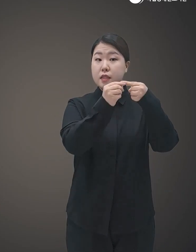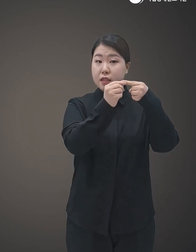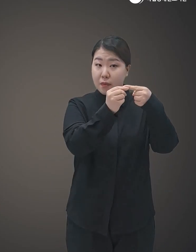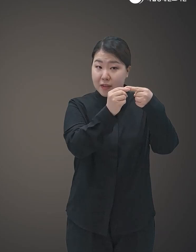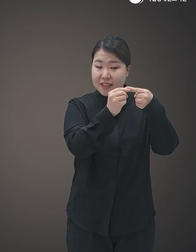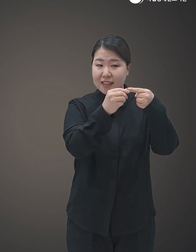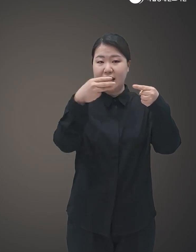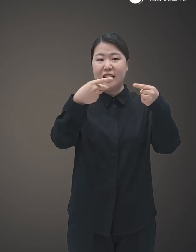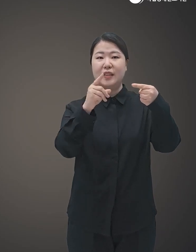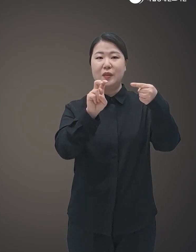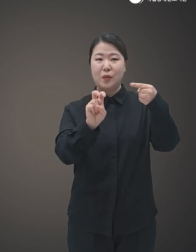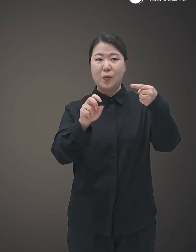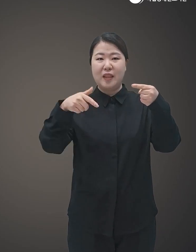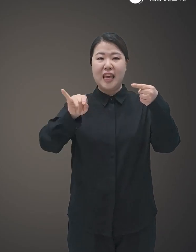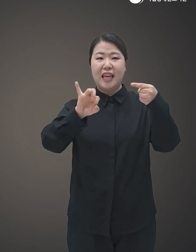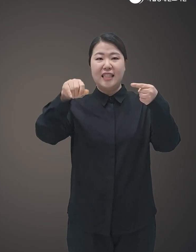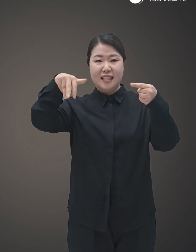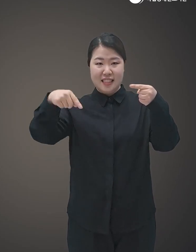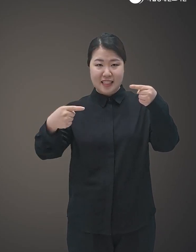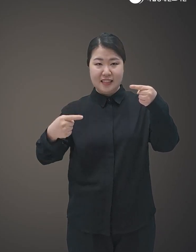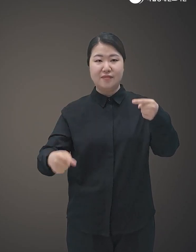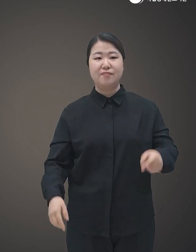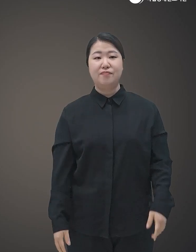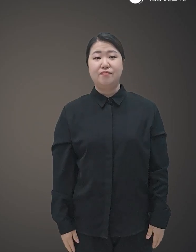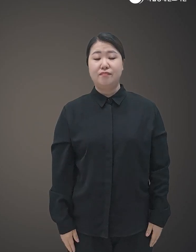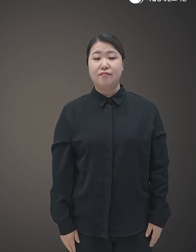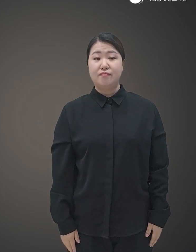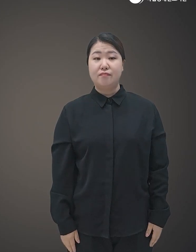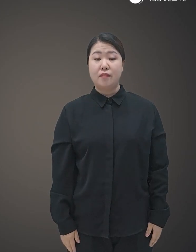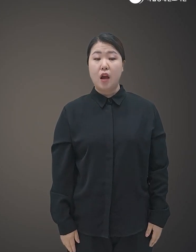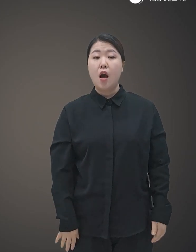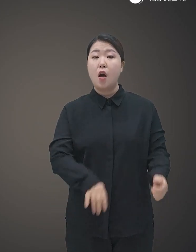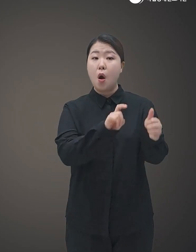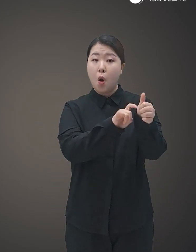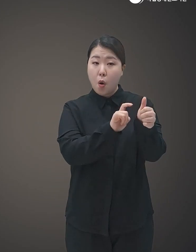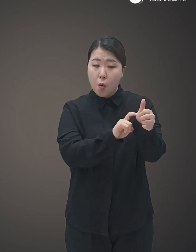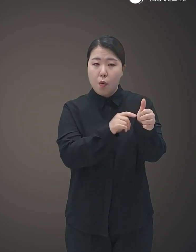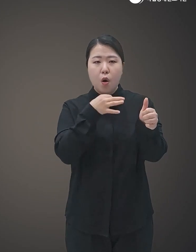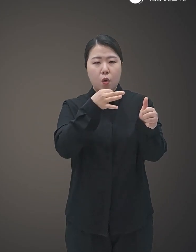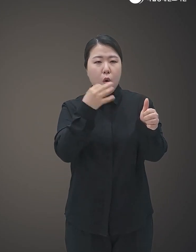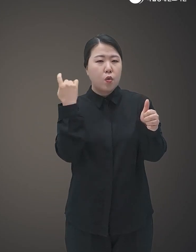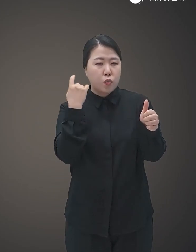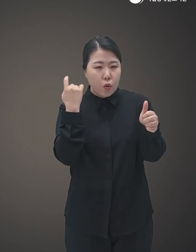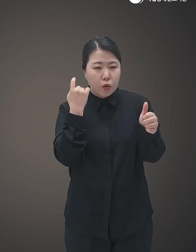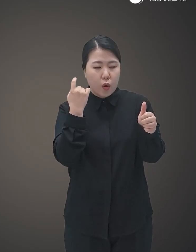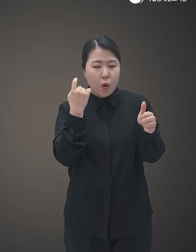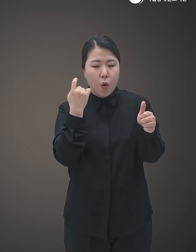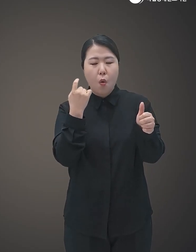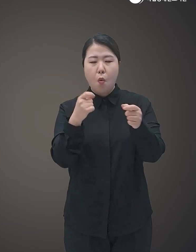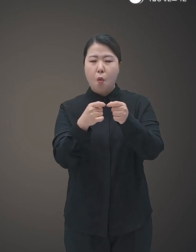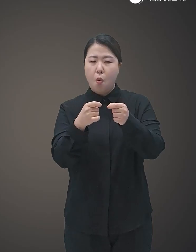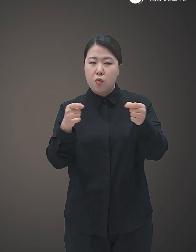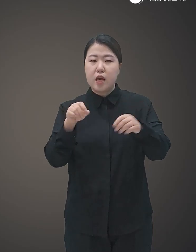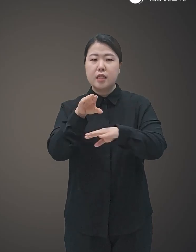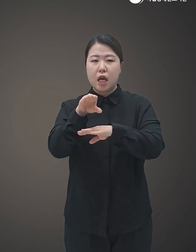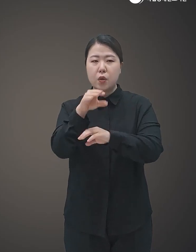이 고양이 이름은 톰 게이츠예요. 이 친구는 오래된 자동차 엔진 소리처럼